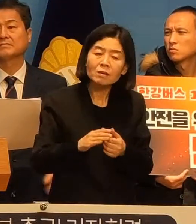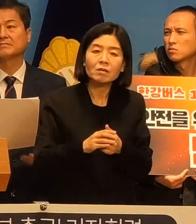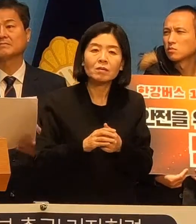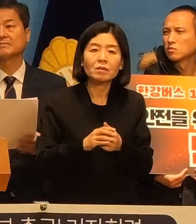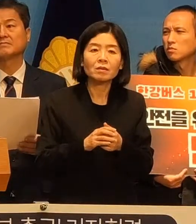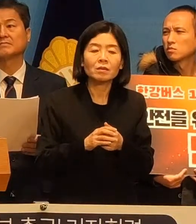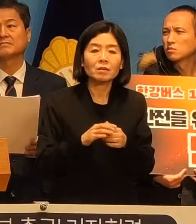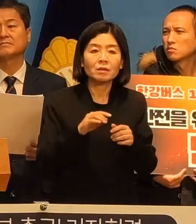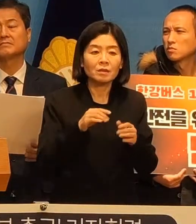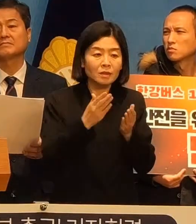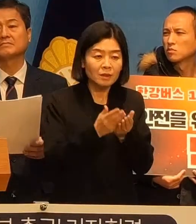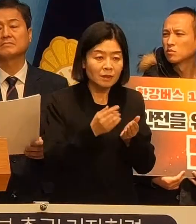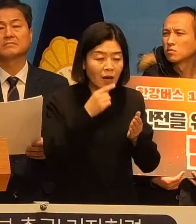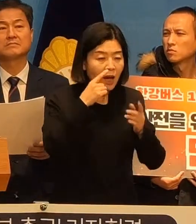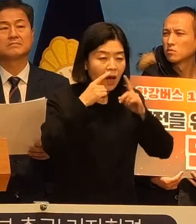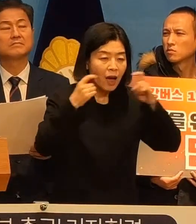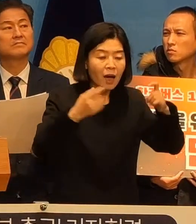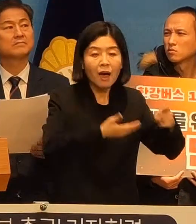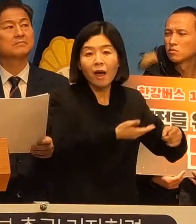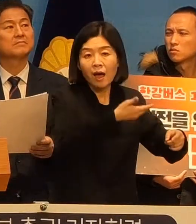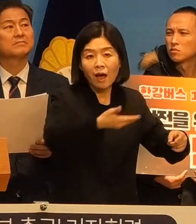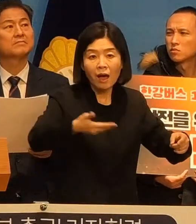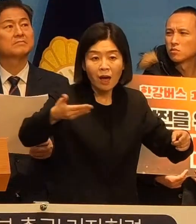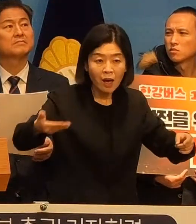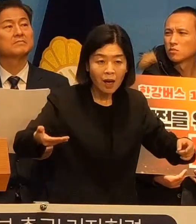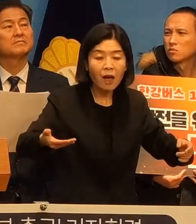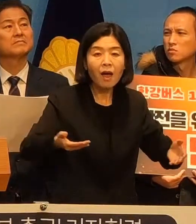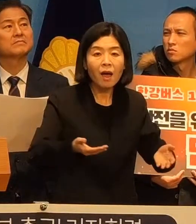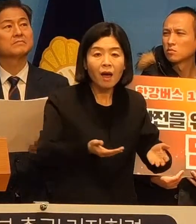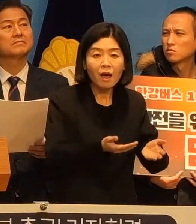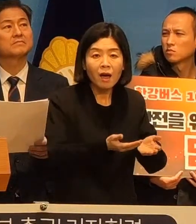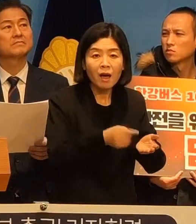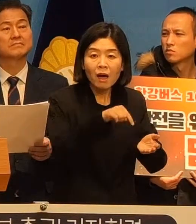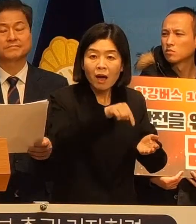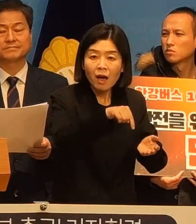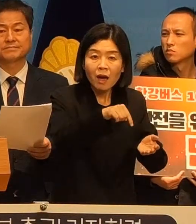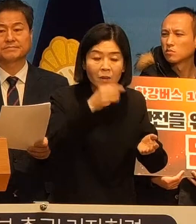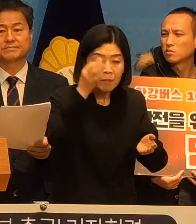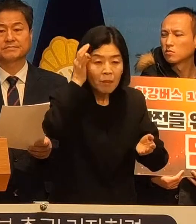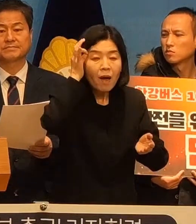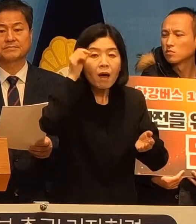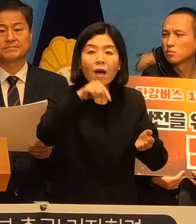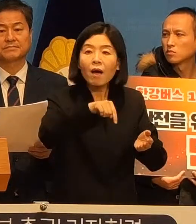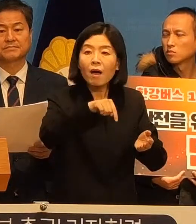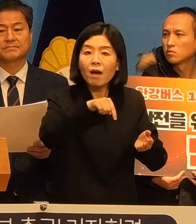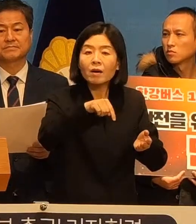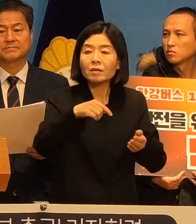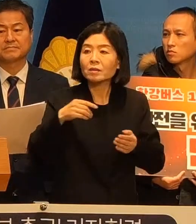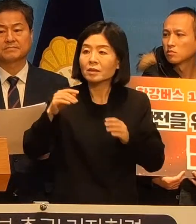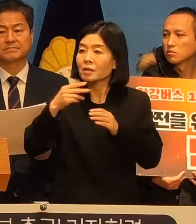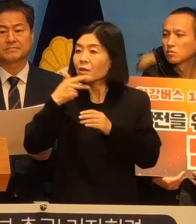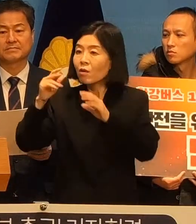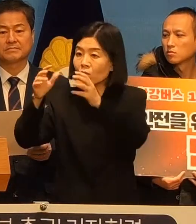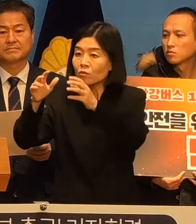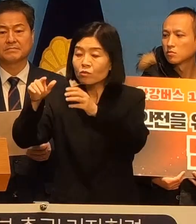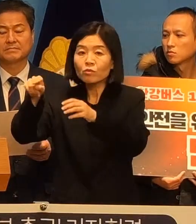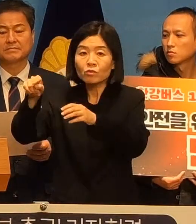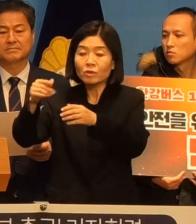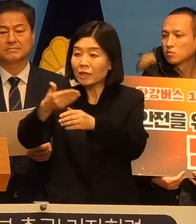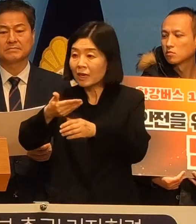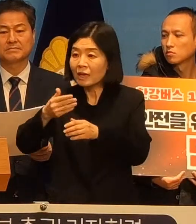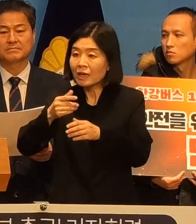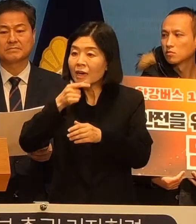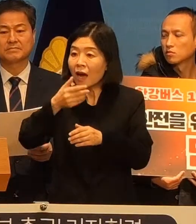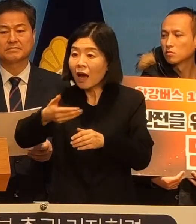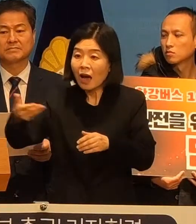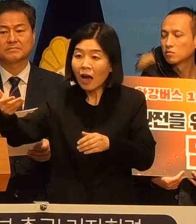그레이트 한강의 배경이 되는 영감을 줬다는 대상이 되는 런던의 템지강 같은 경우는